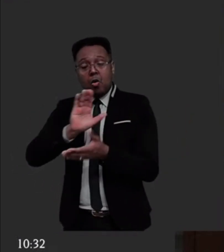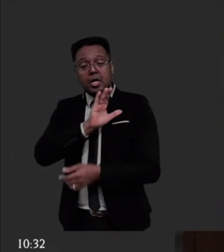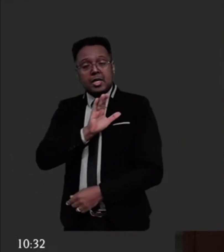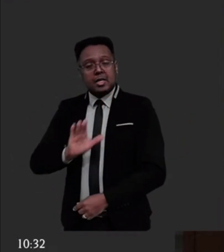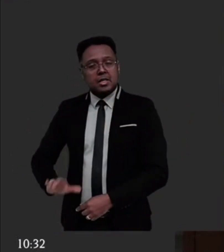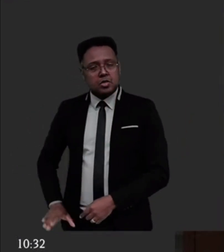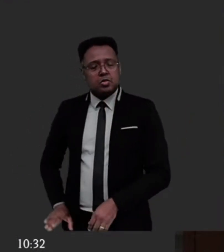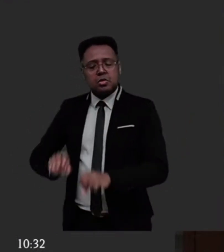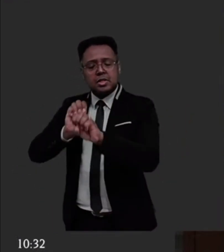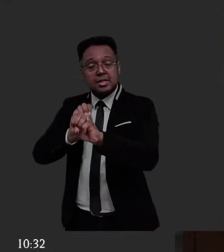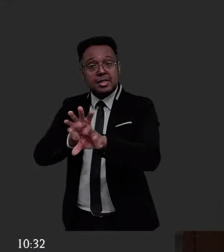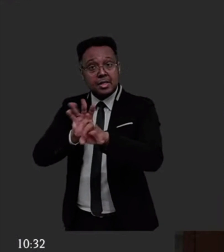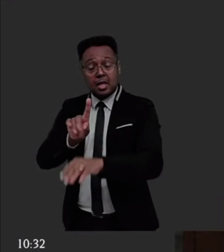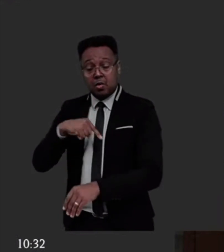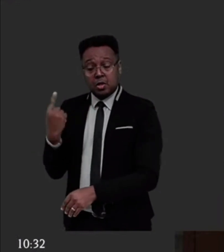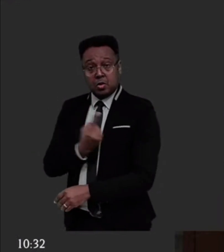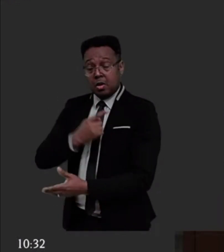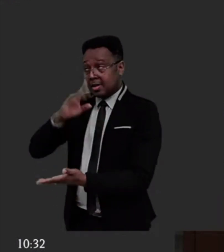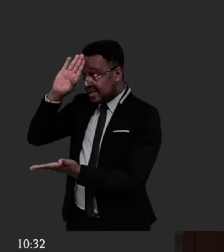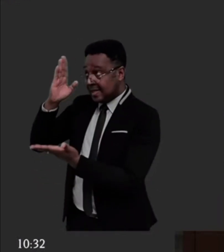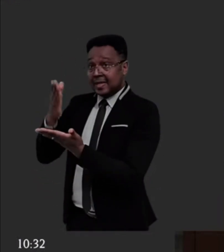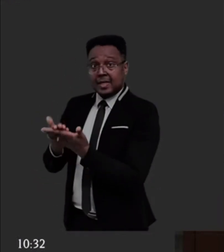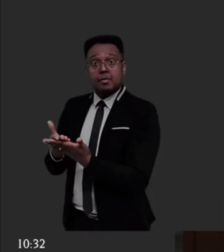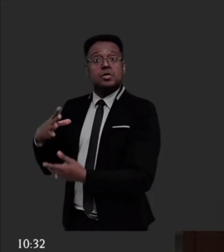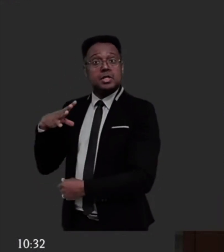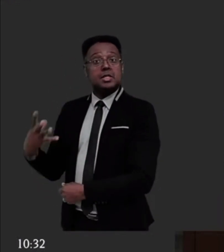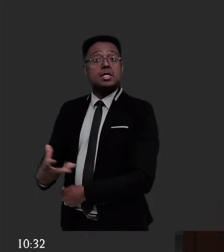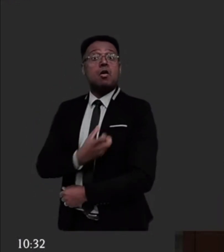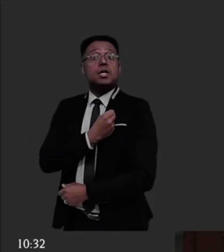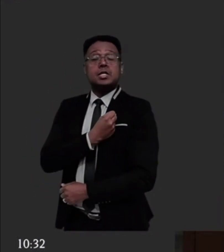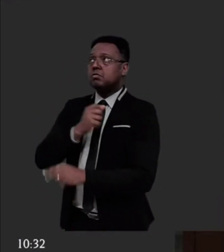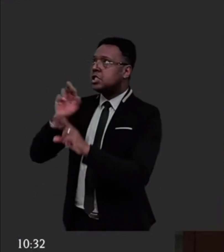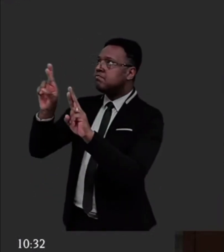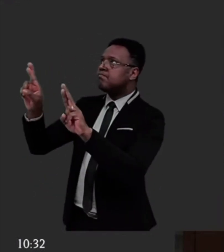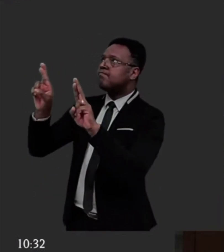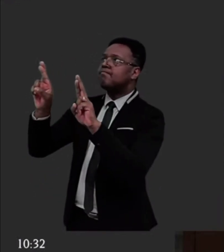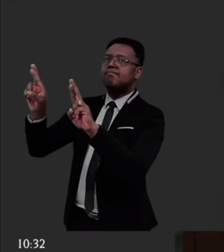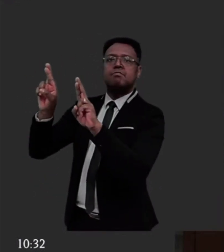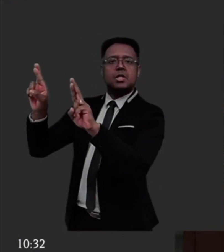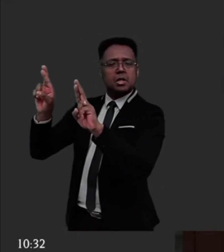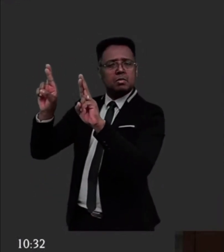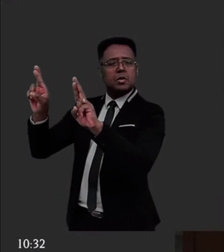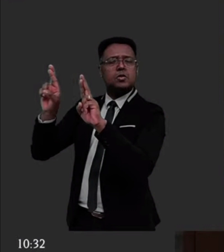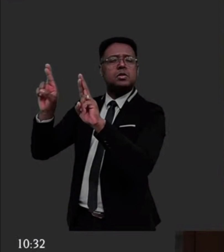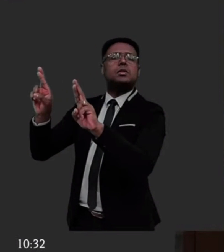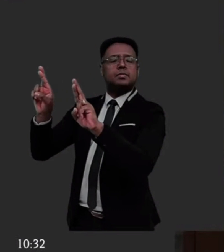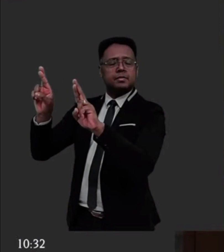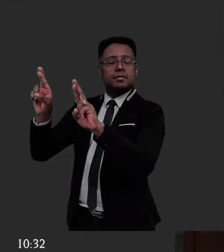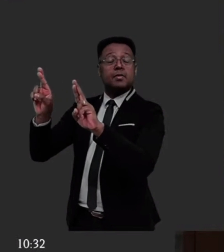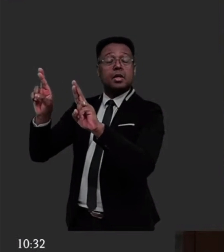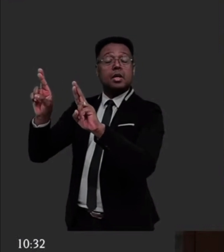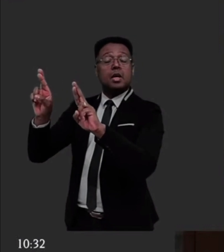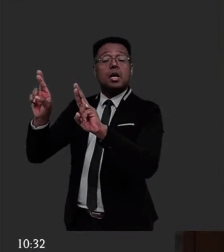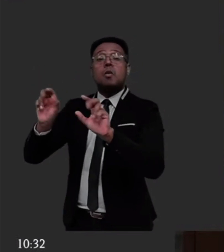nossa crença e fé e esperança de salvação. Dizemos isto porque há fortes tendências